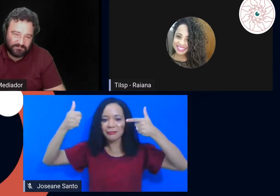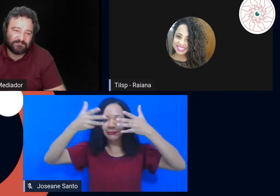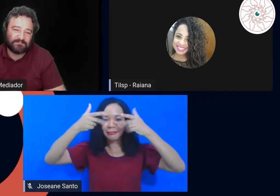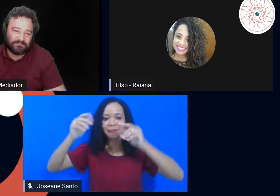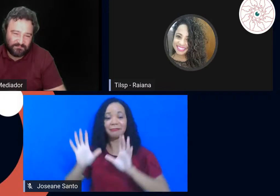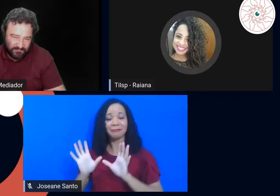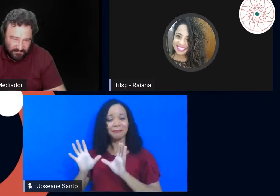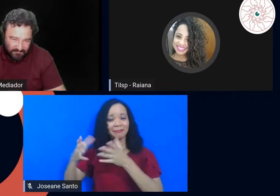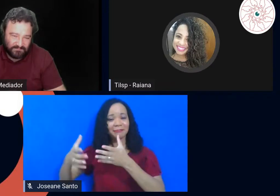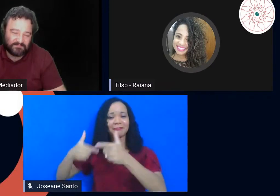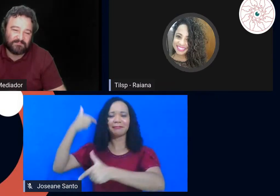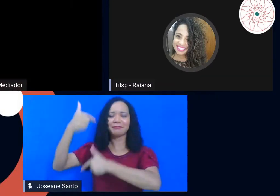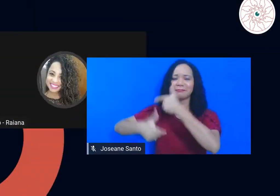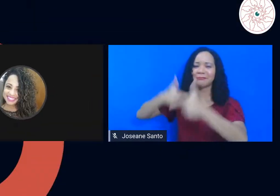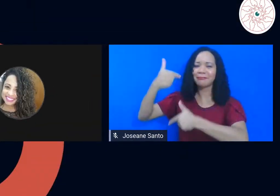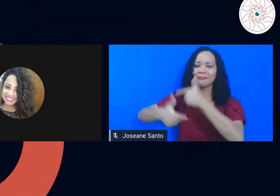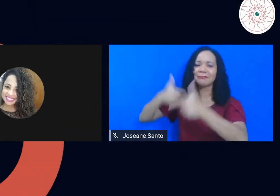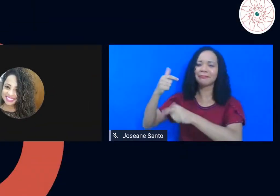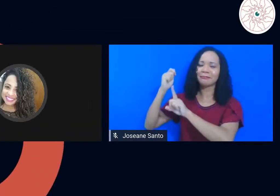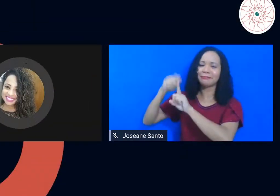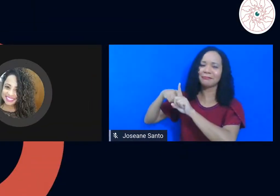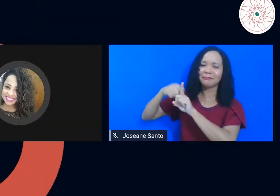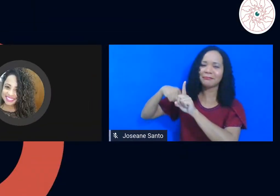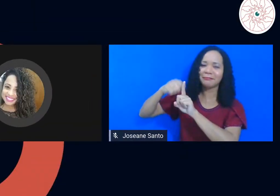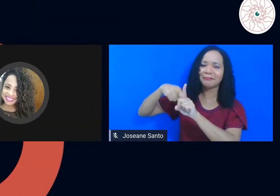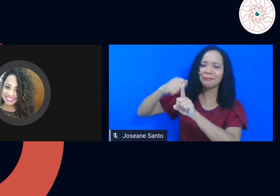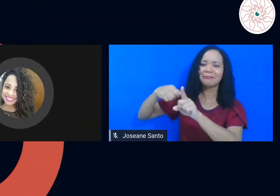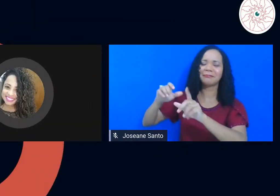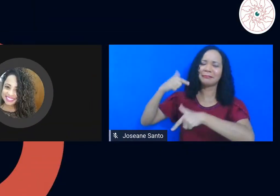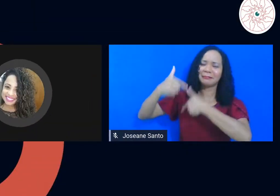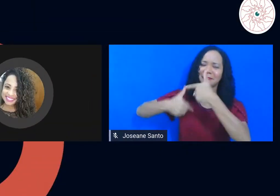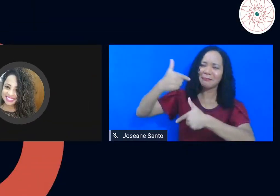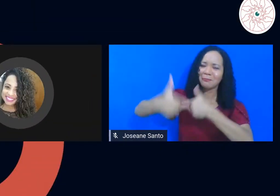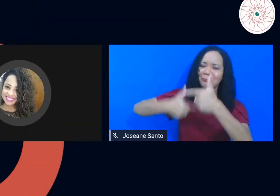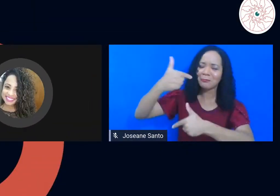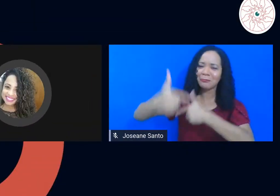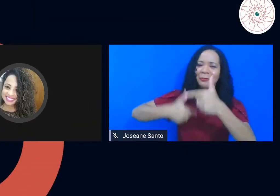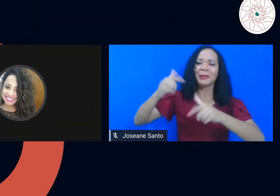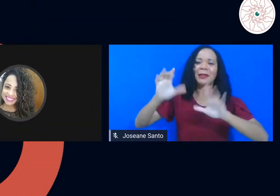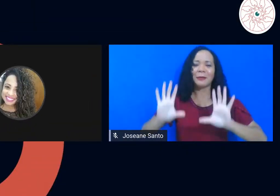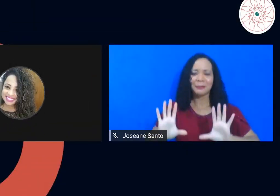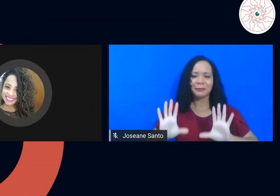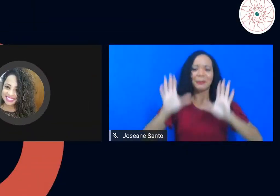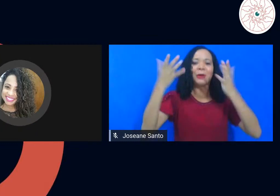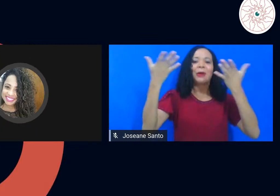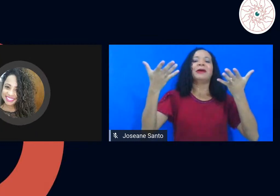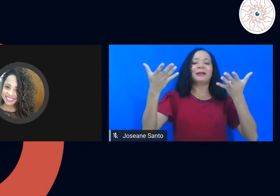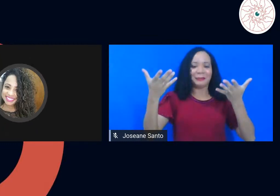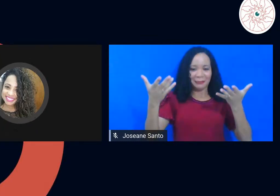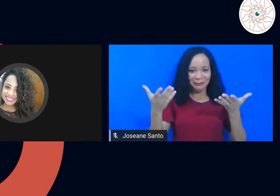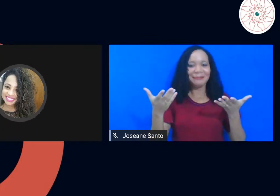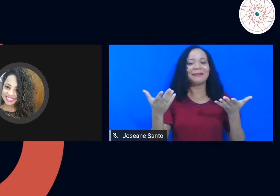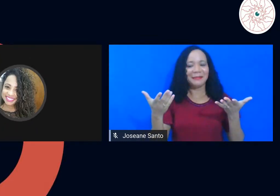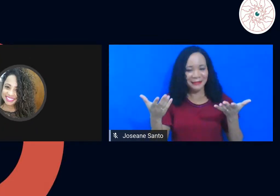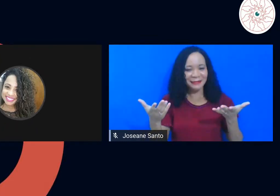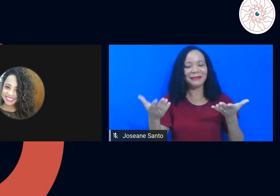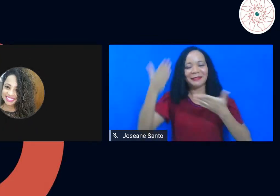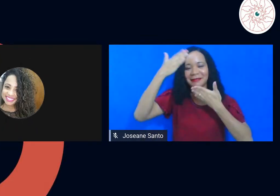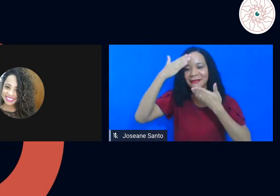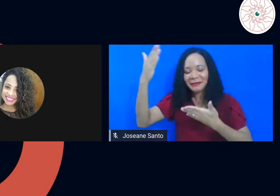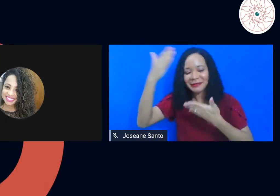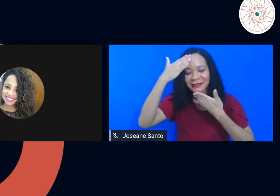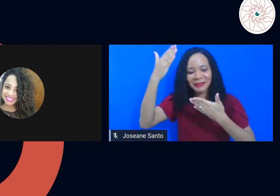Denise. Este é o sinal da Denise. Então, essa equipe trabalhou arduamente para que este evento